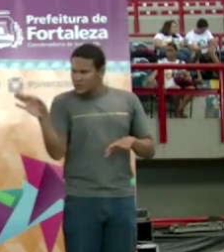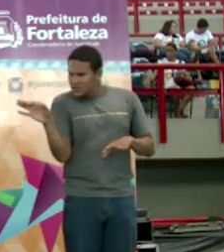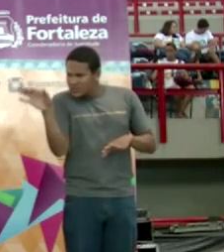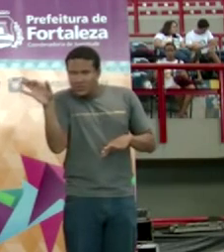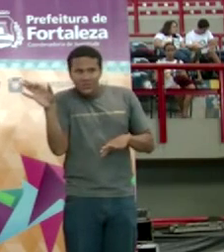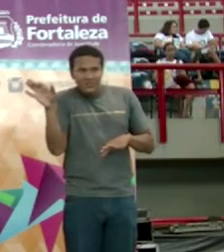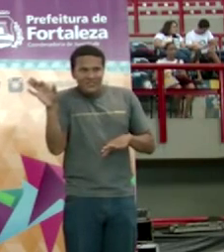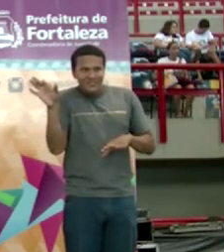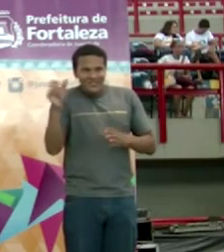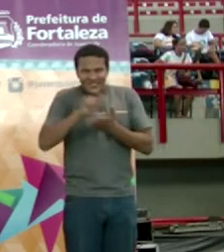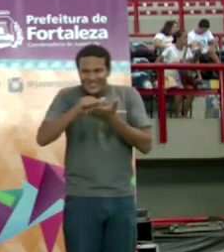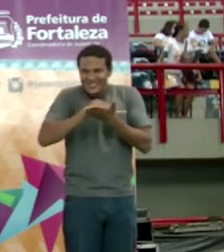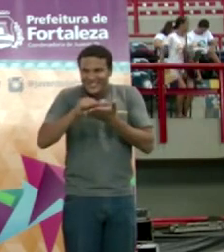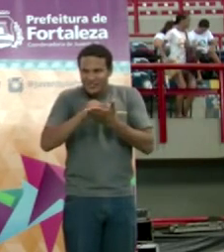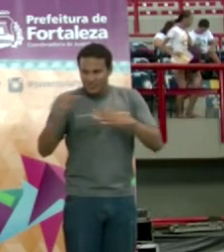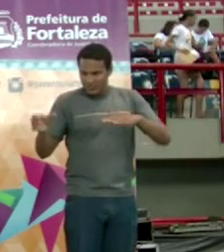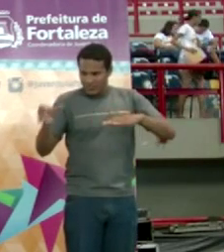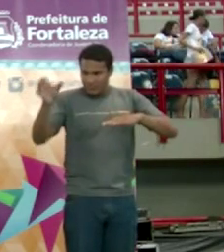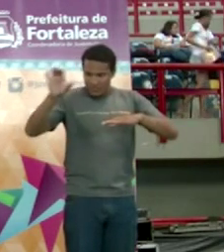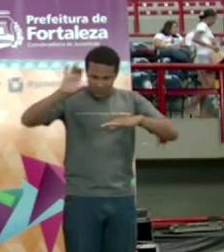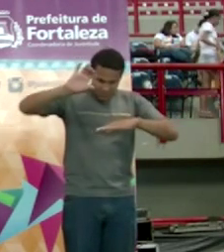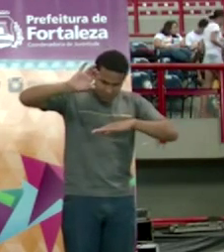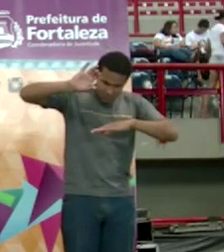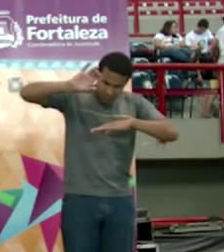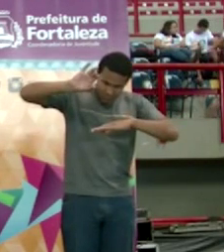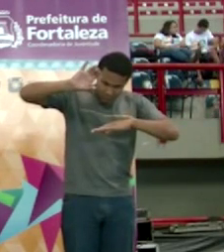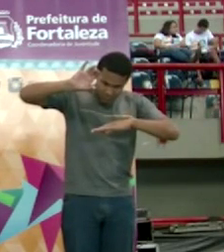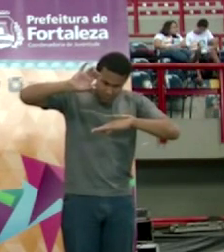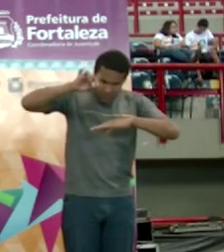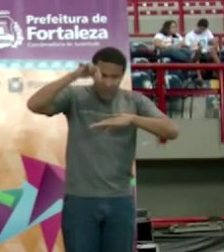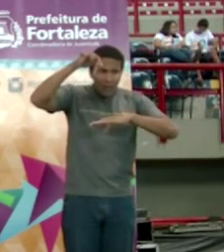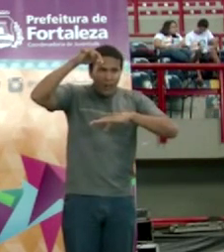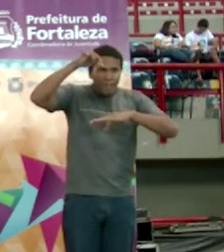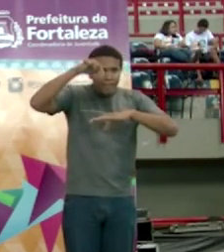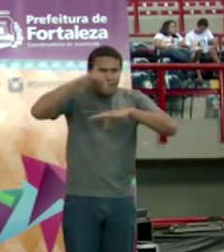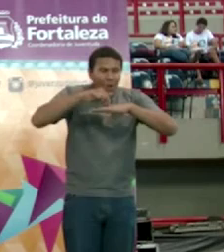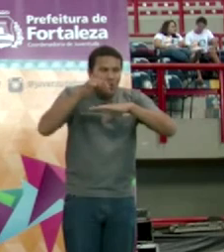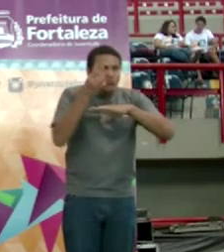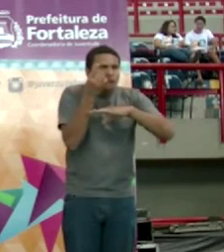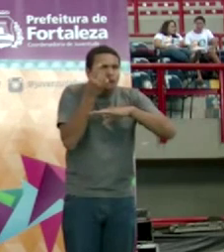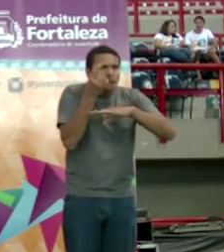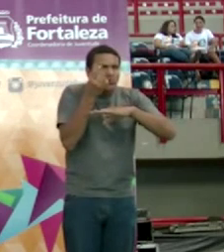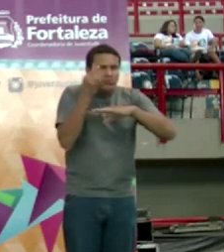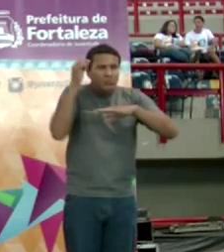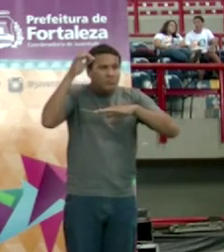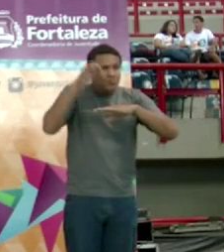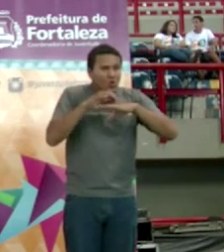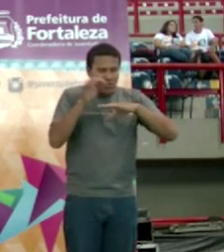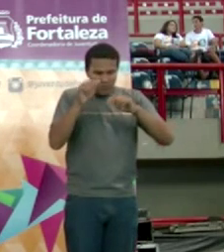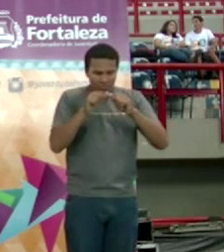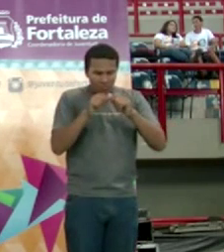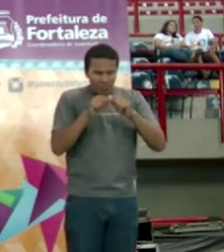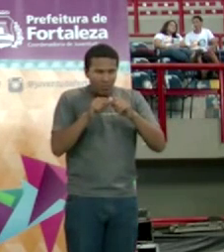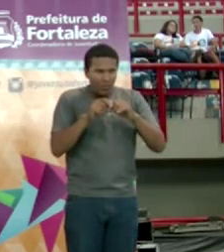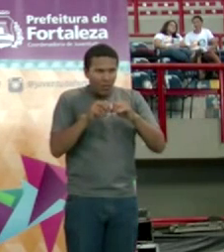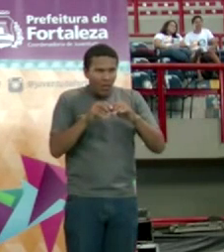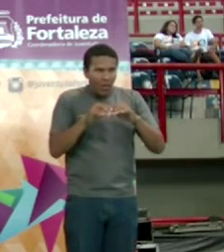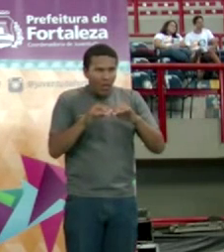que está lá com os papéis. Na hora que esse detergente entrar na água, logo depois, um tempinho depois, todos os papéis